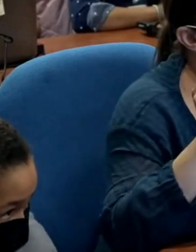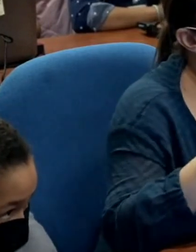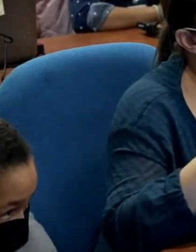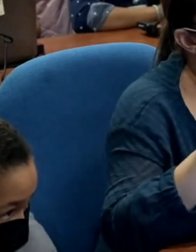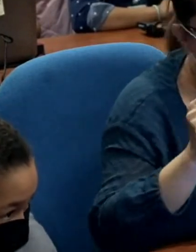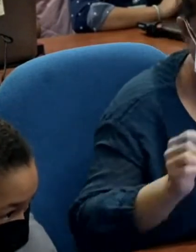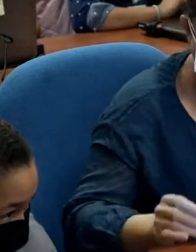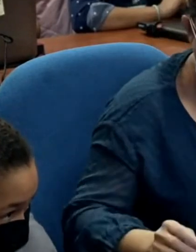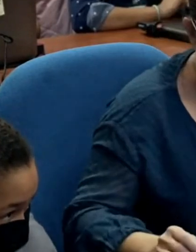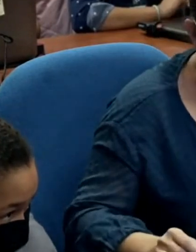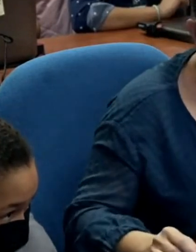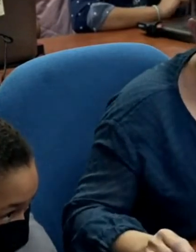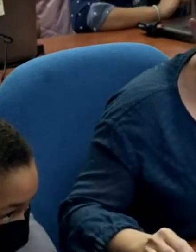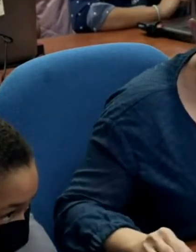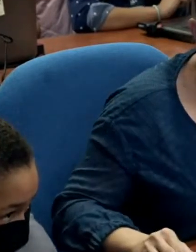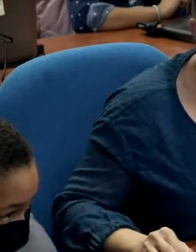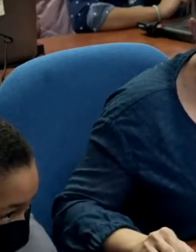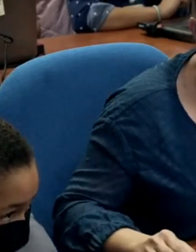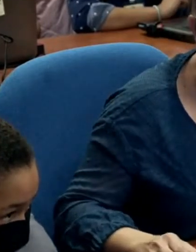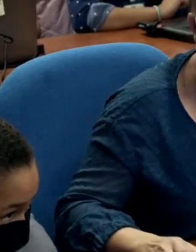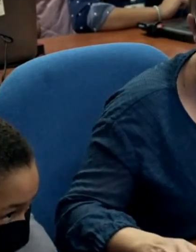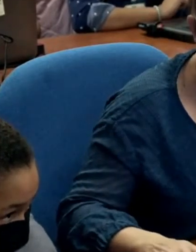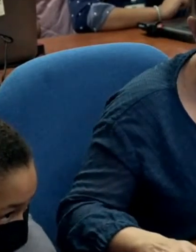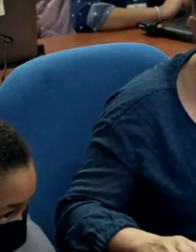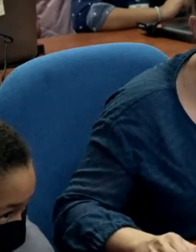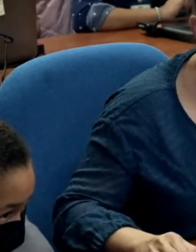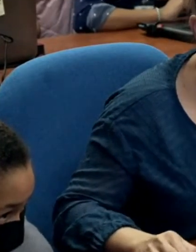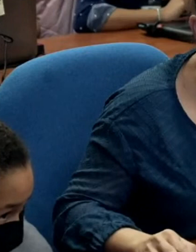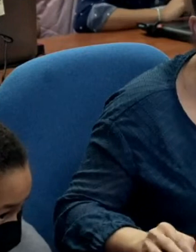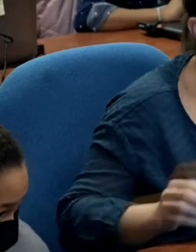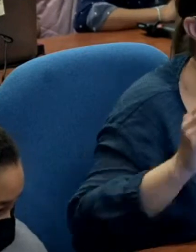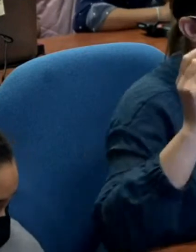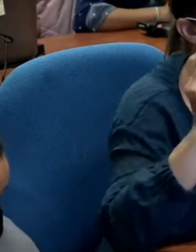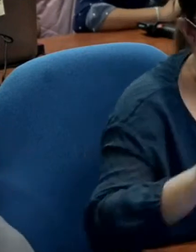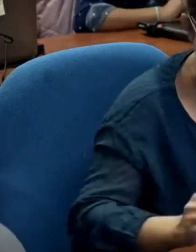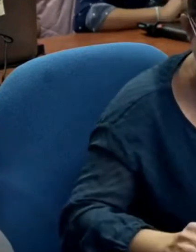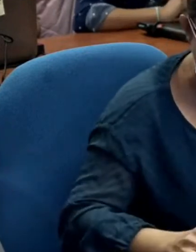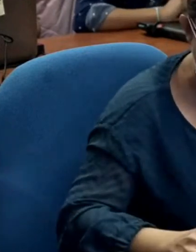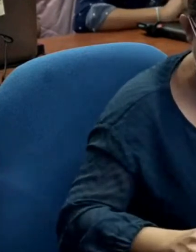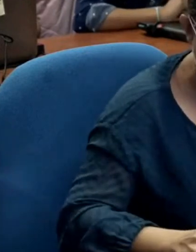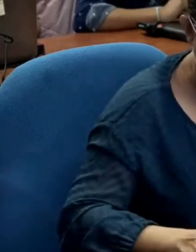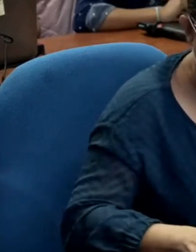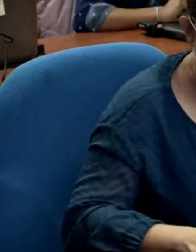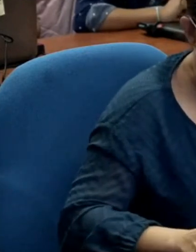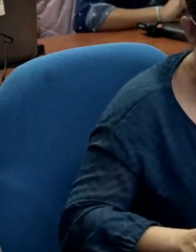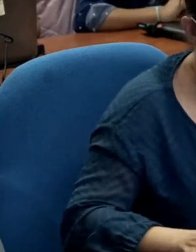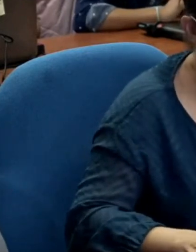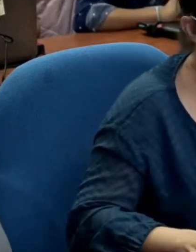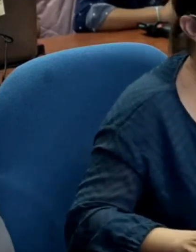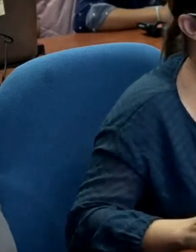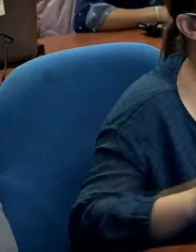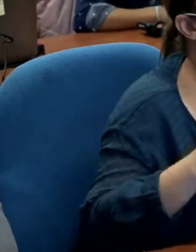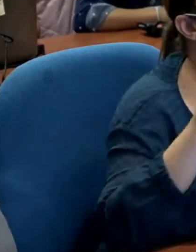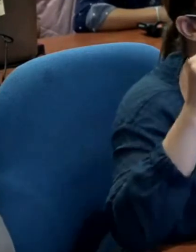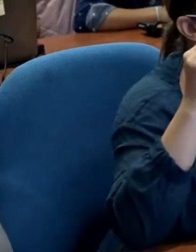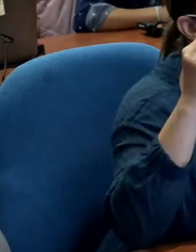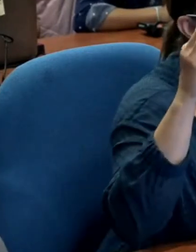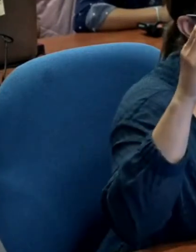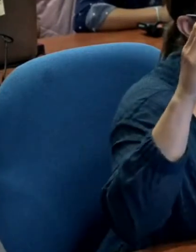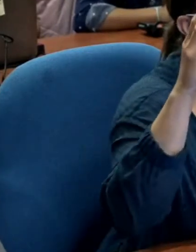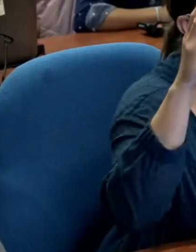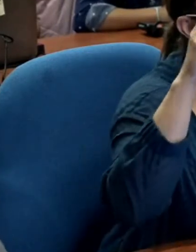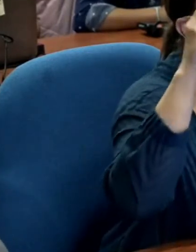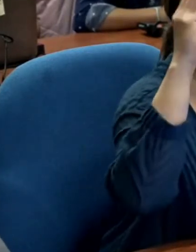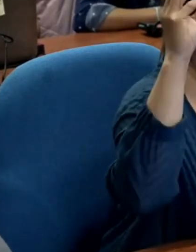Quería preguntarle, ¿el personal que usted indicó que viene de Estados Unidos es personal de sus matrices? Sí. ¿O es personal de